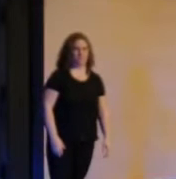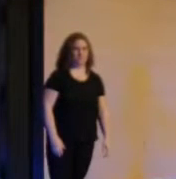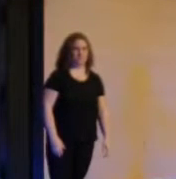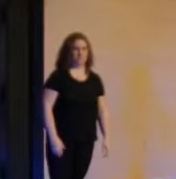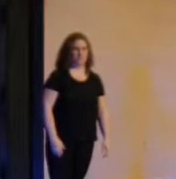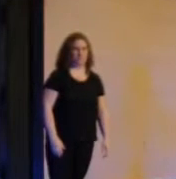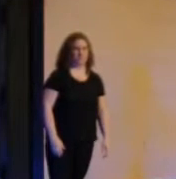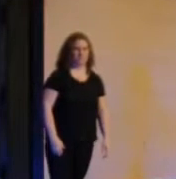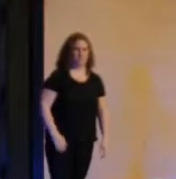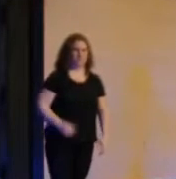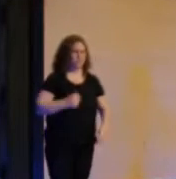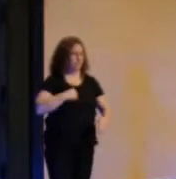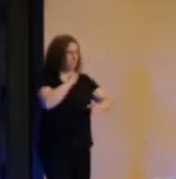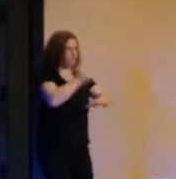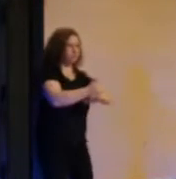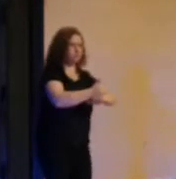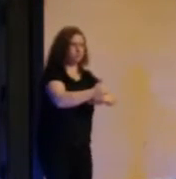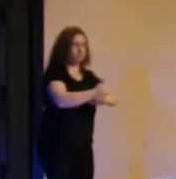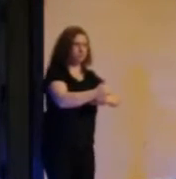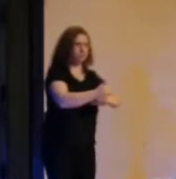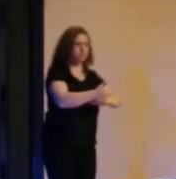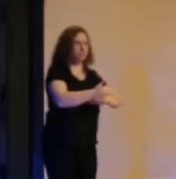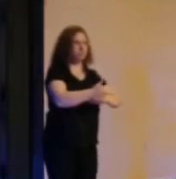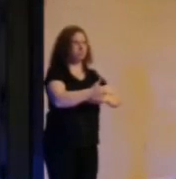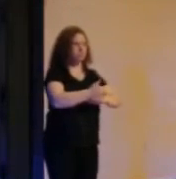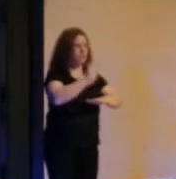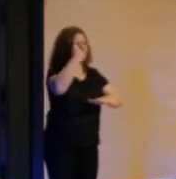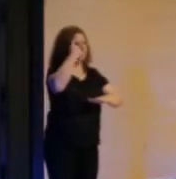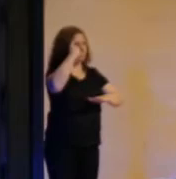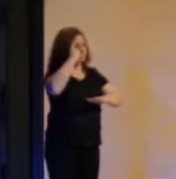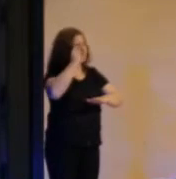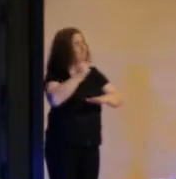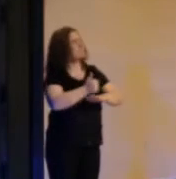Se observa en la esquina de los cuatro vientos.